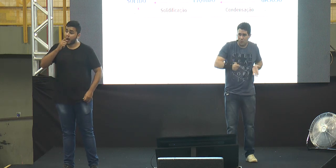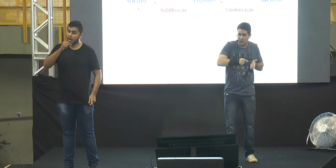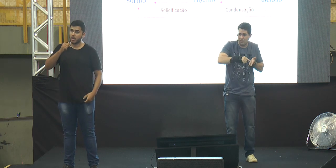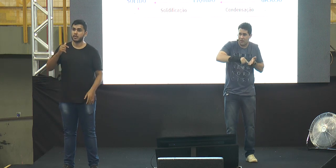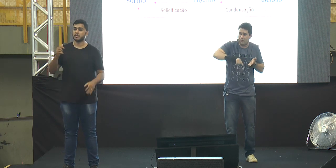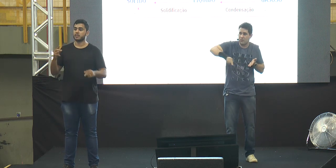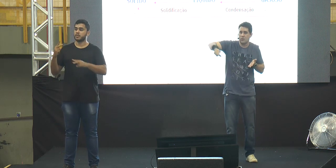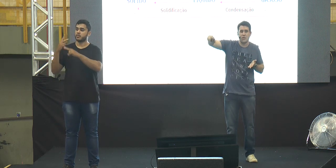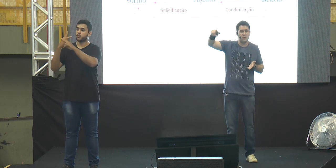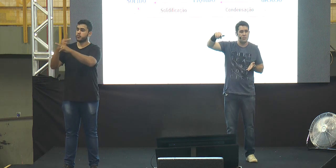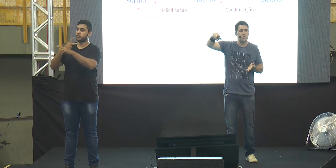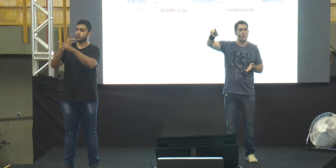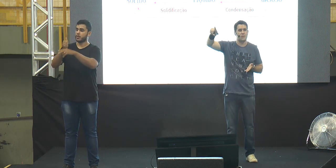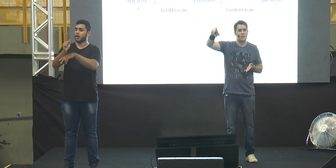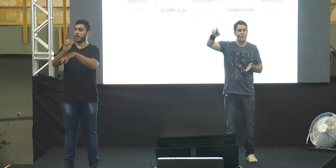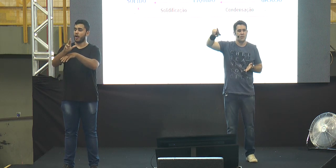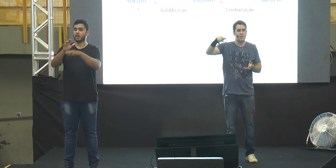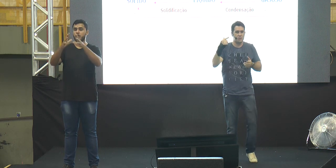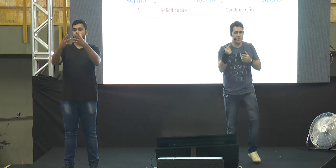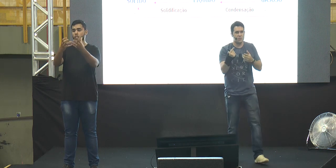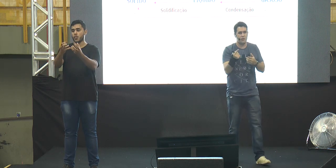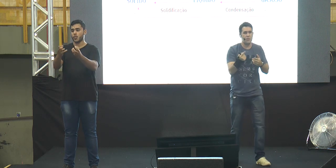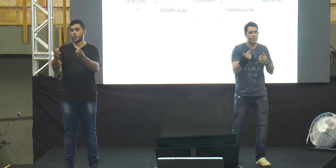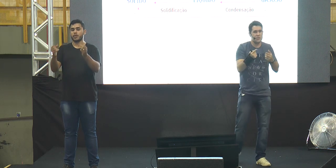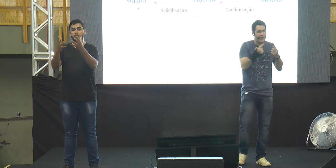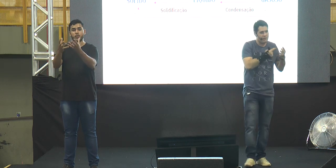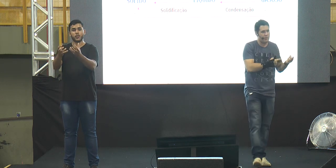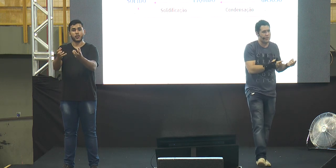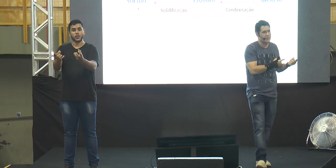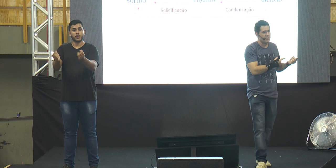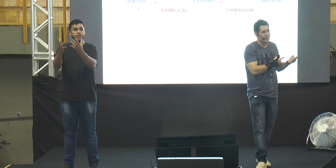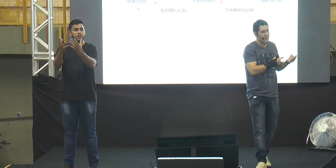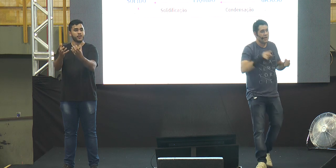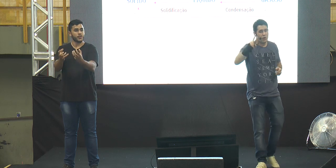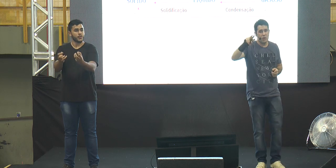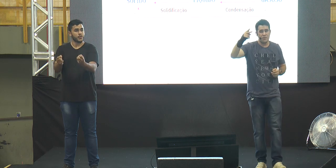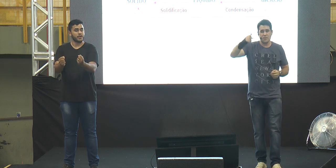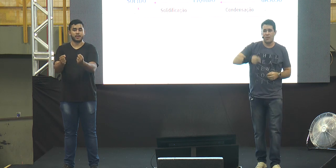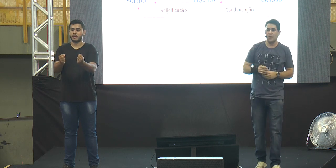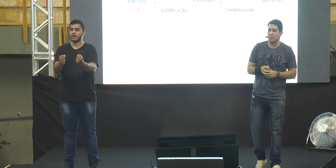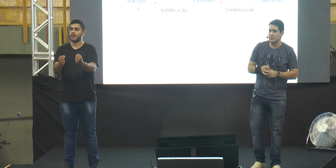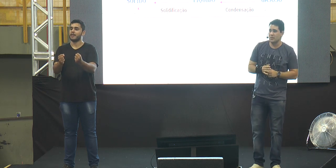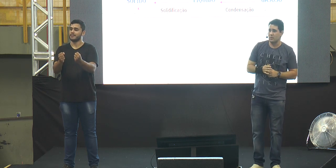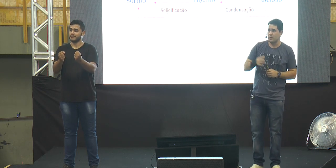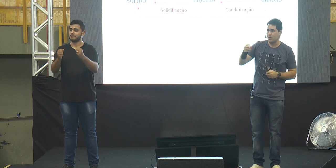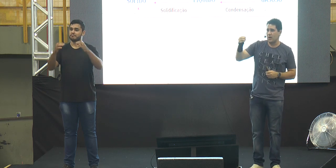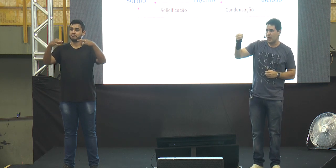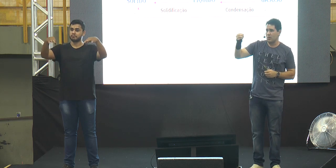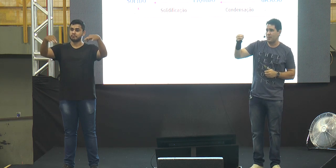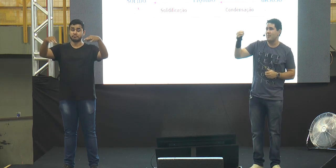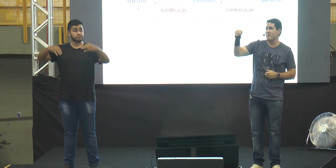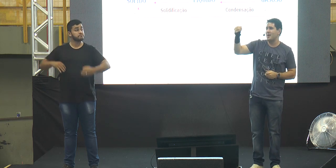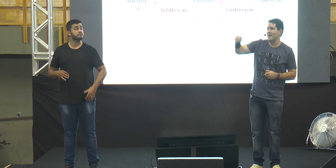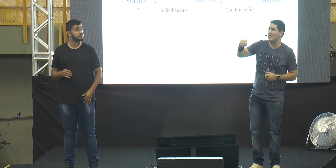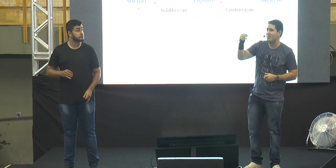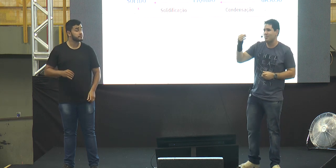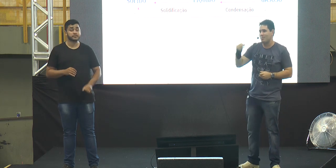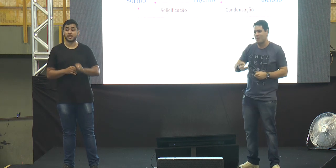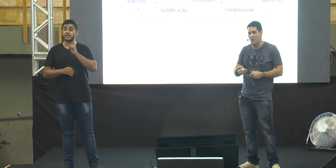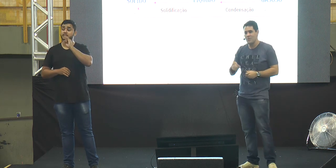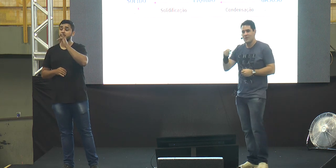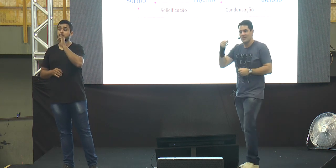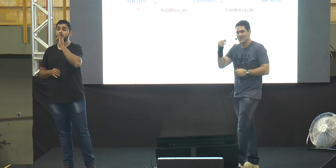na roupa e vai levando o líquido embora. Então, isso é uma forma de evaporação. Quando você pega a ebulição, pegou a água para preparar